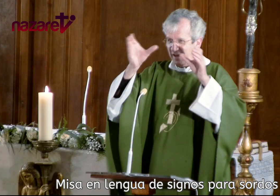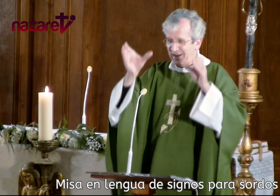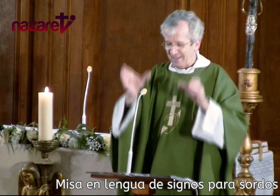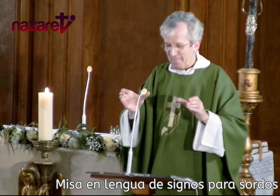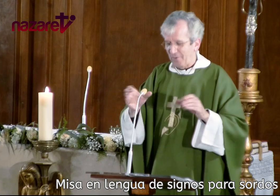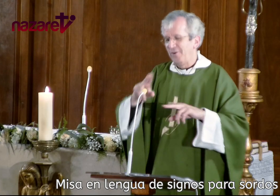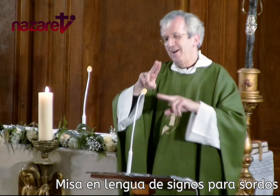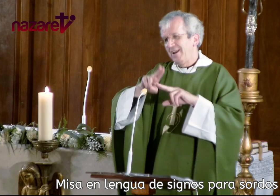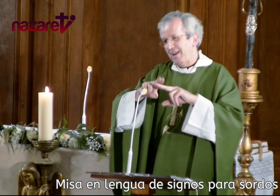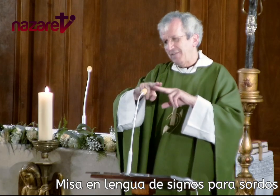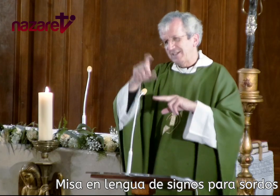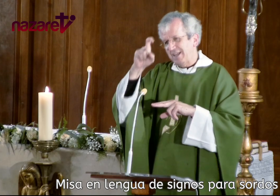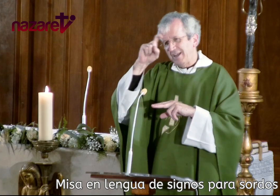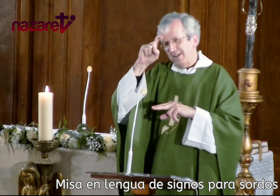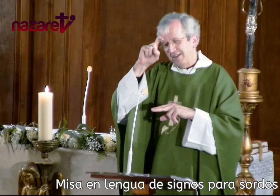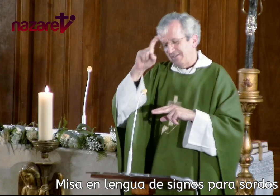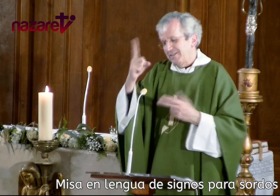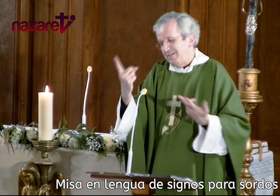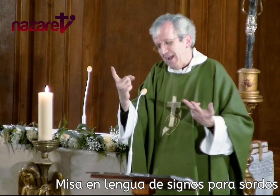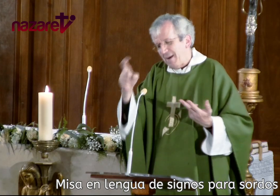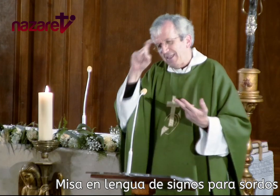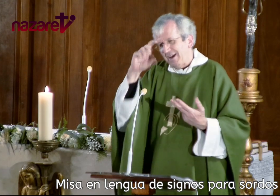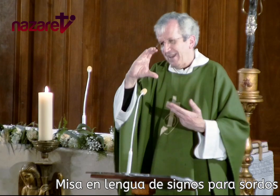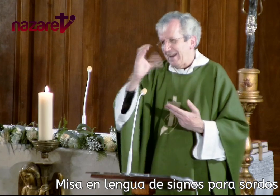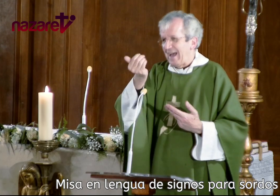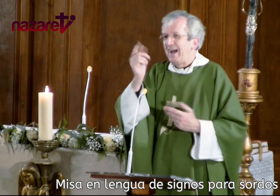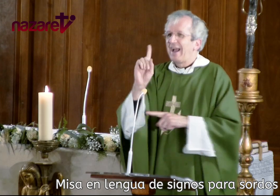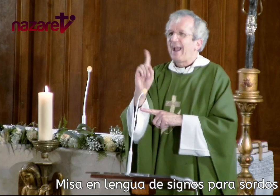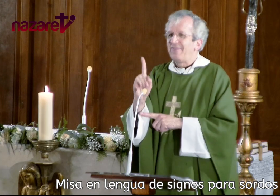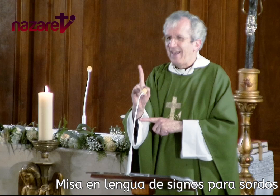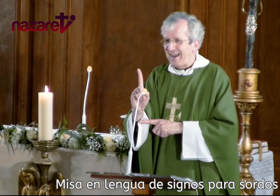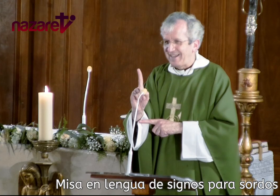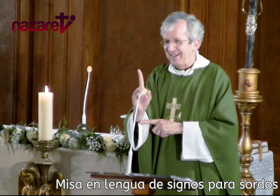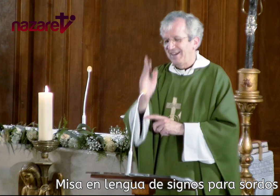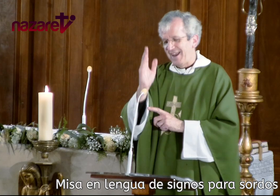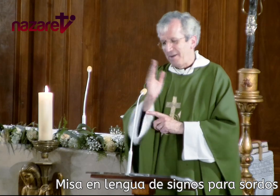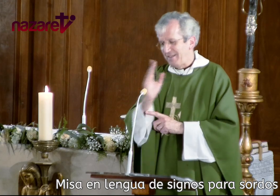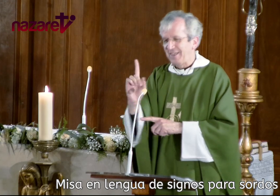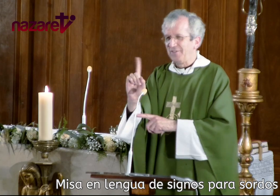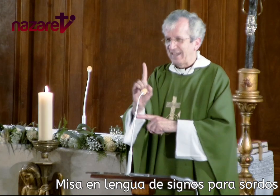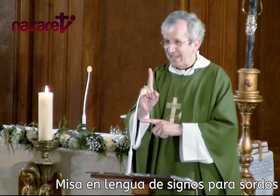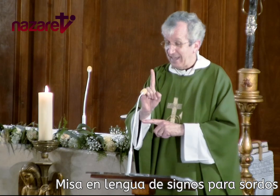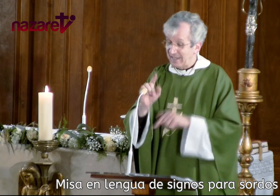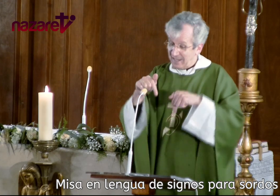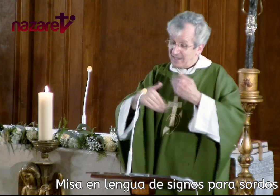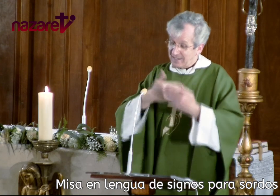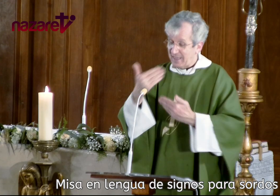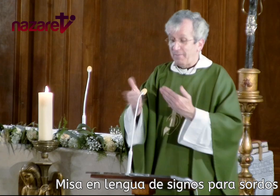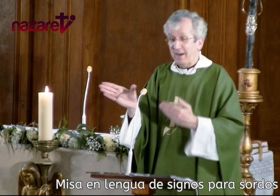el templo la fiesta llamada en la candelaria ay la bendición de las candelas se celebrará